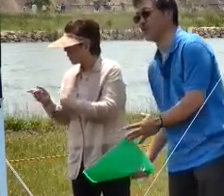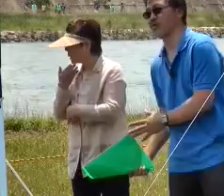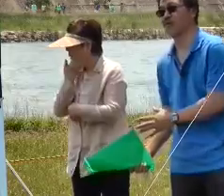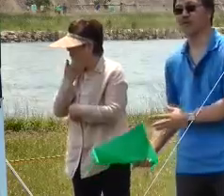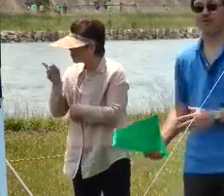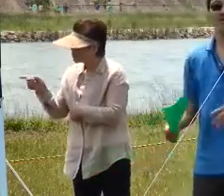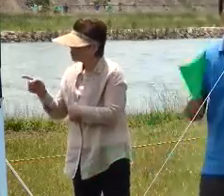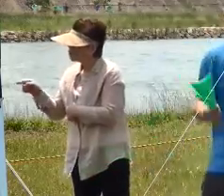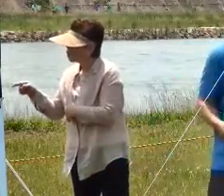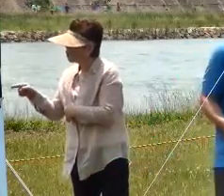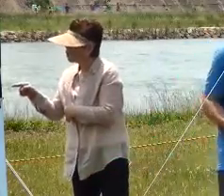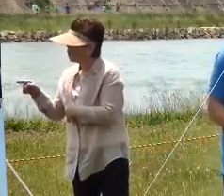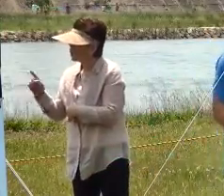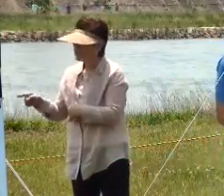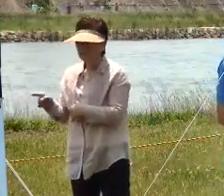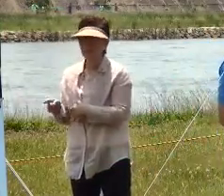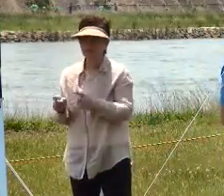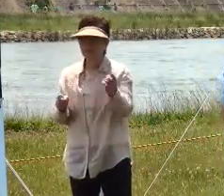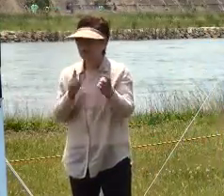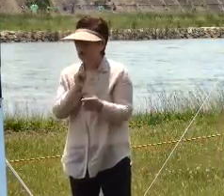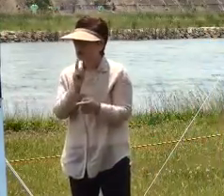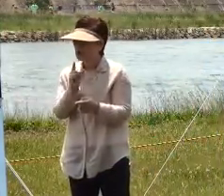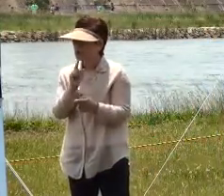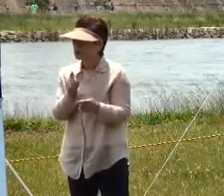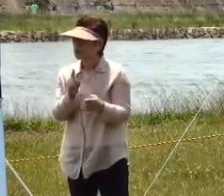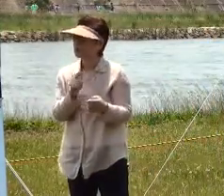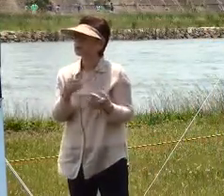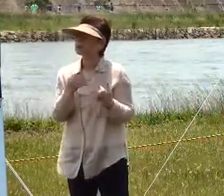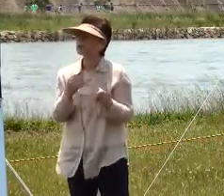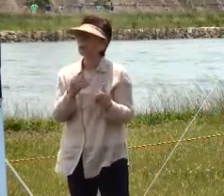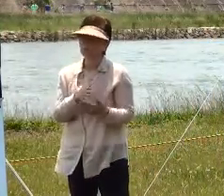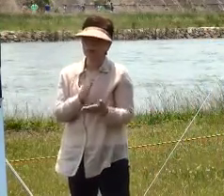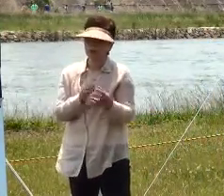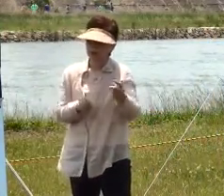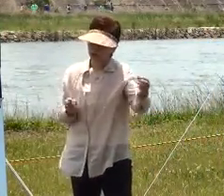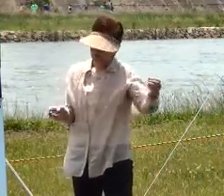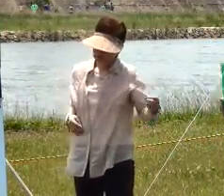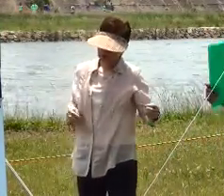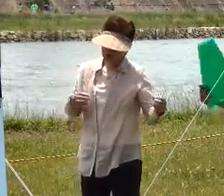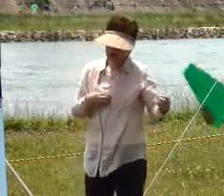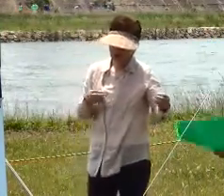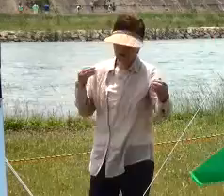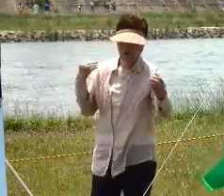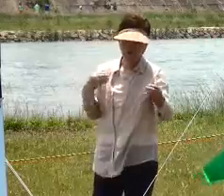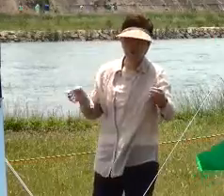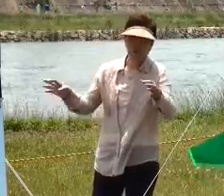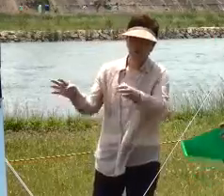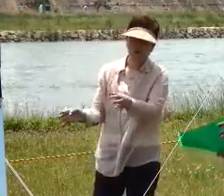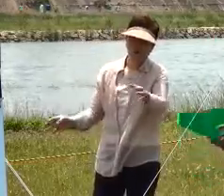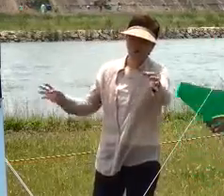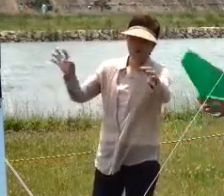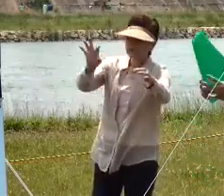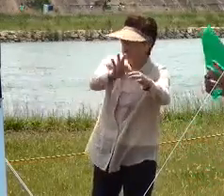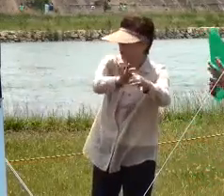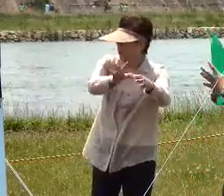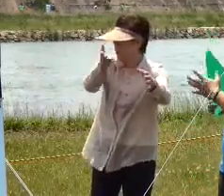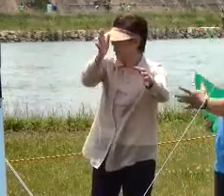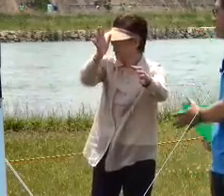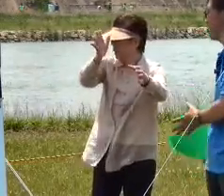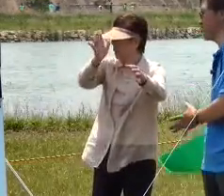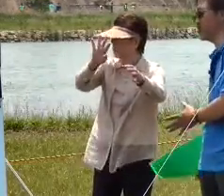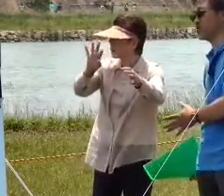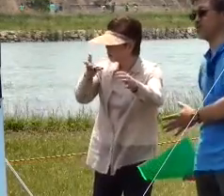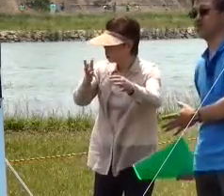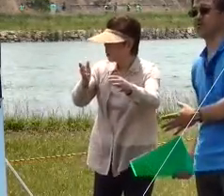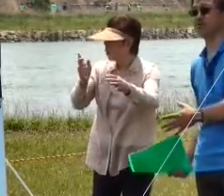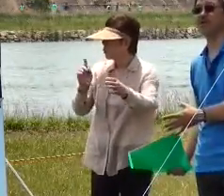よということをいくら言葉で説明しても伝わらない。でもその人のそばに行って、その人と一緒